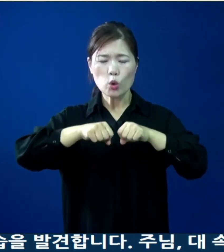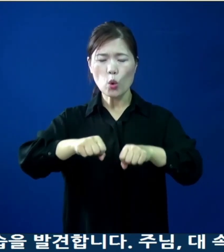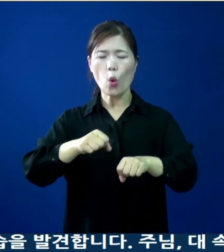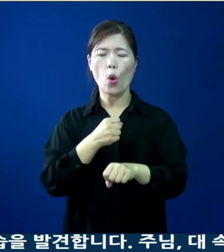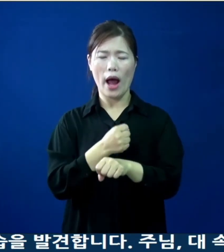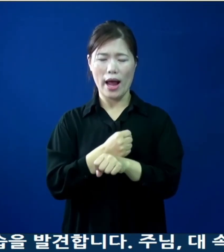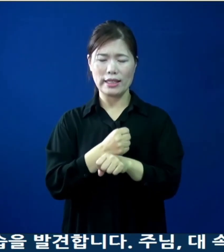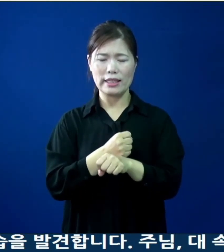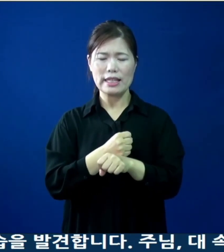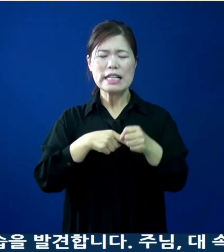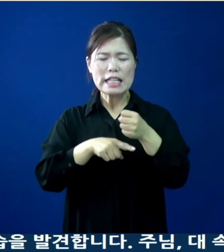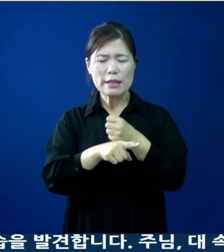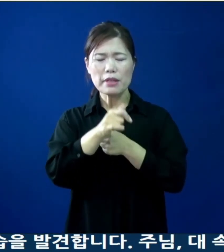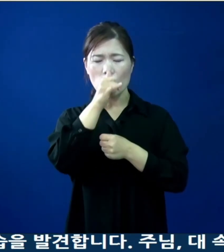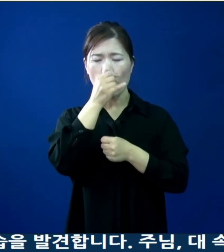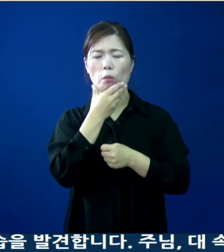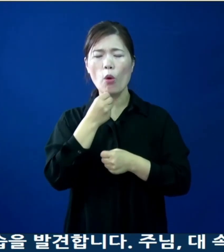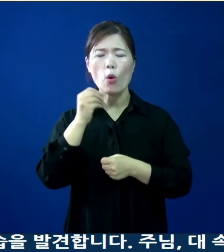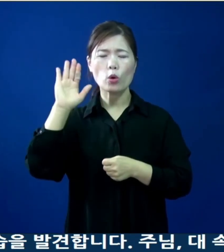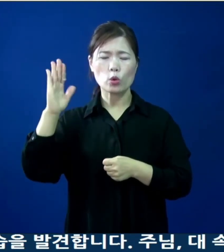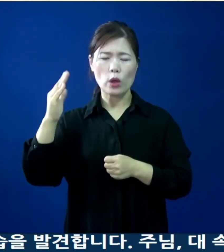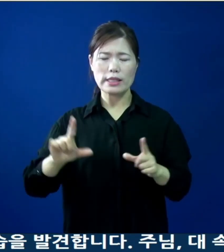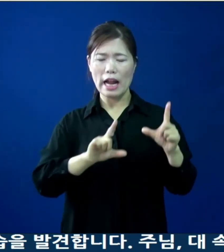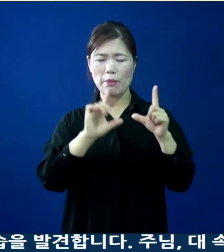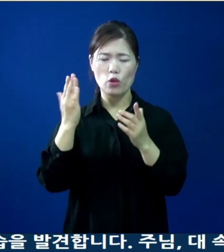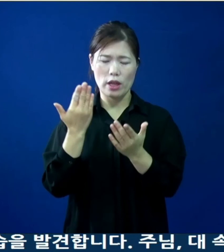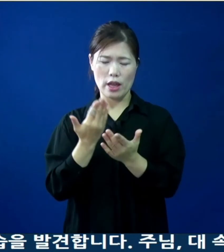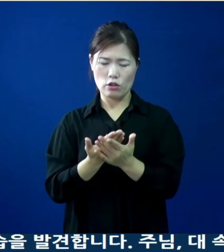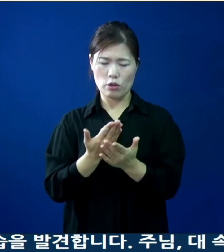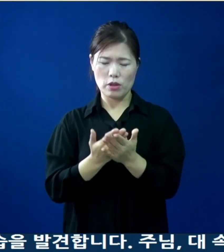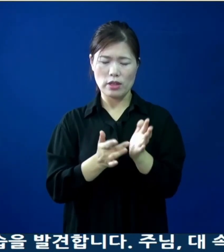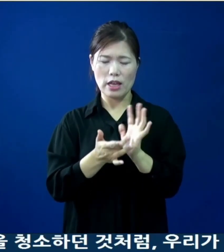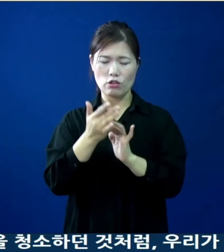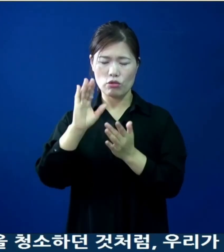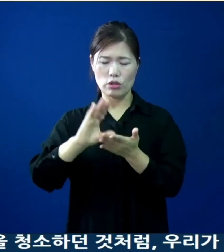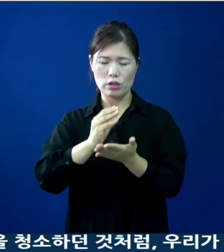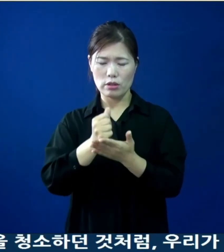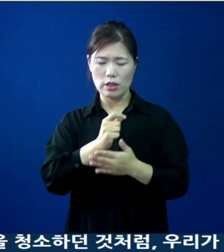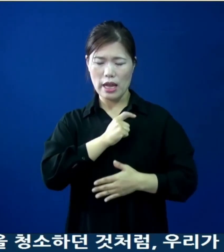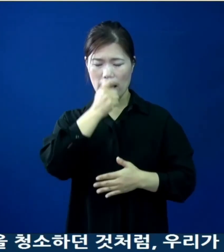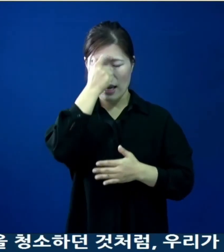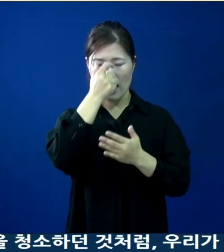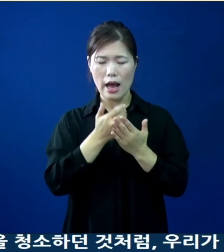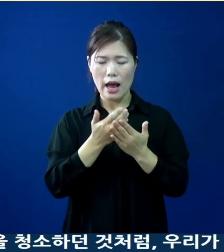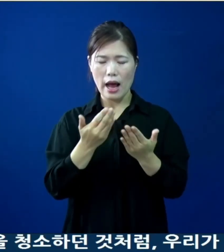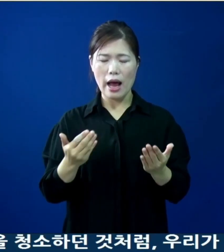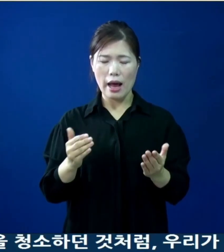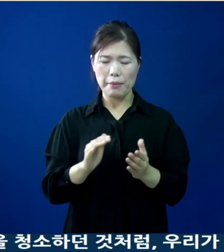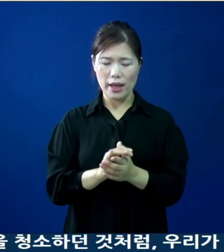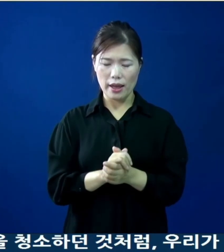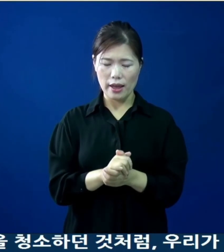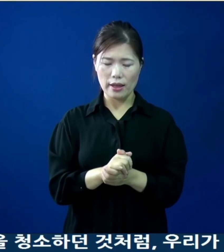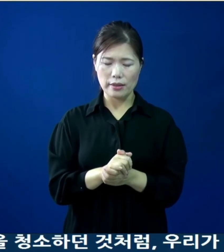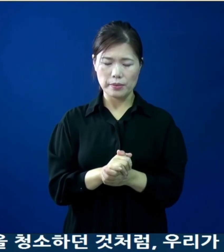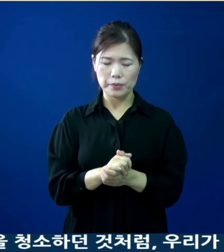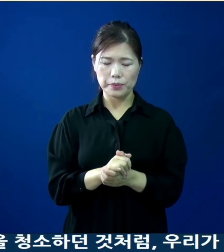있고 복된 삶을 살아갈 수 있도록 축복하여 주시옵소서. 예수님 이름으로 기도하옵나이다. 아멘.